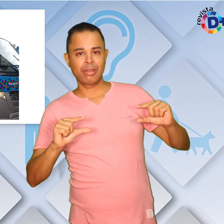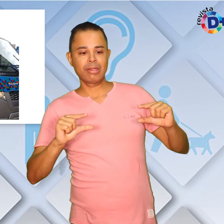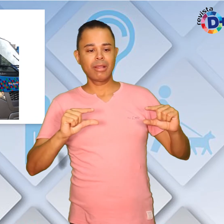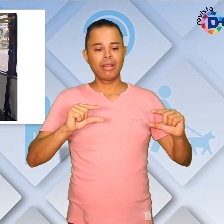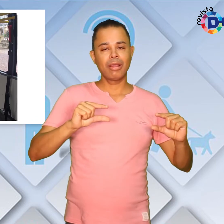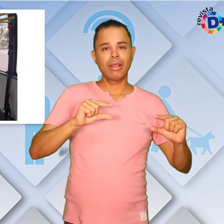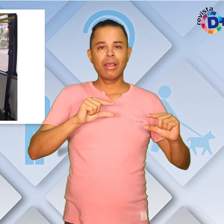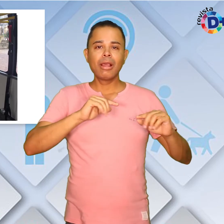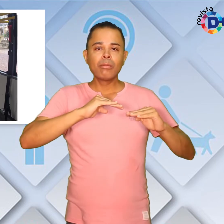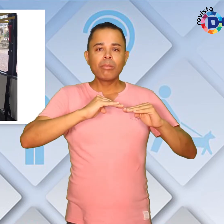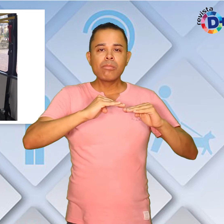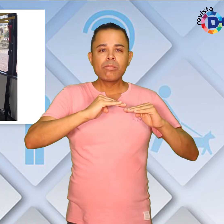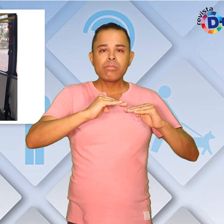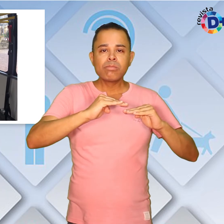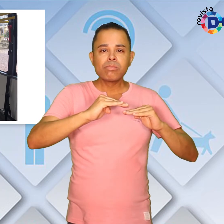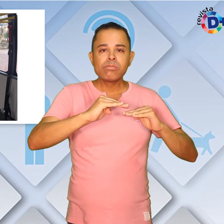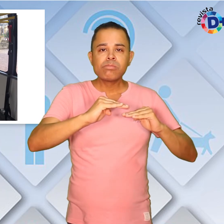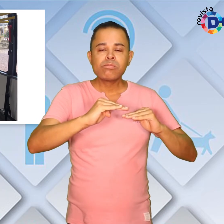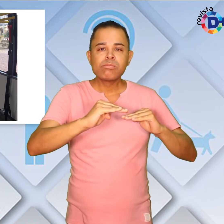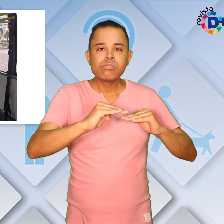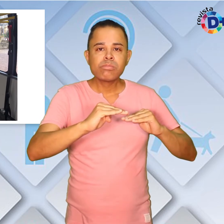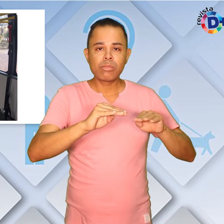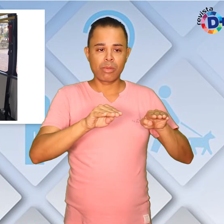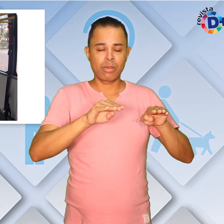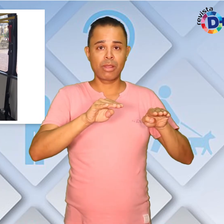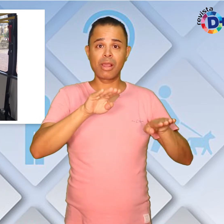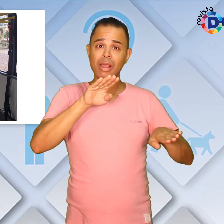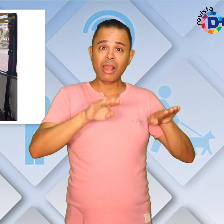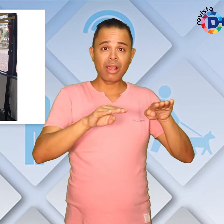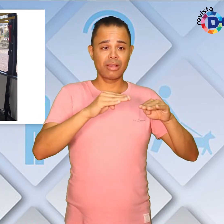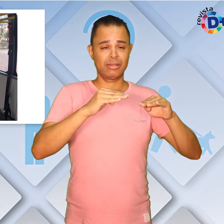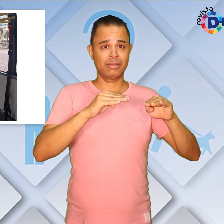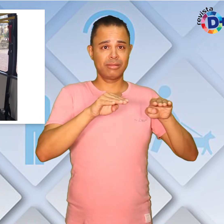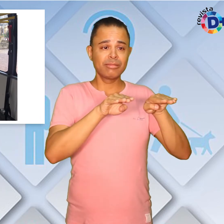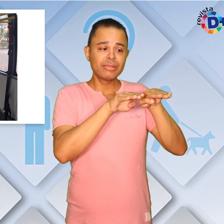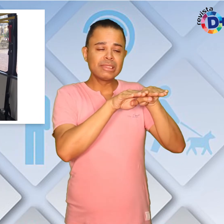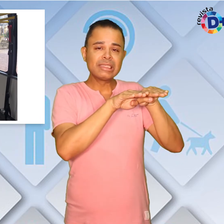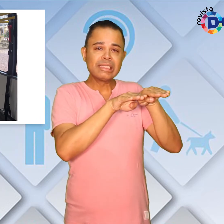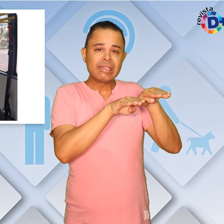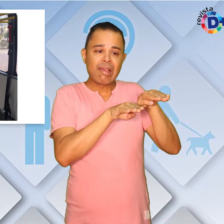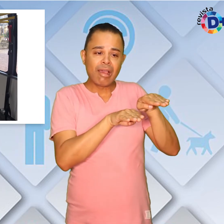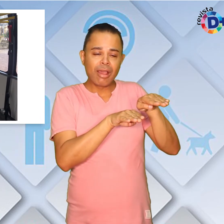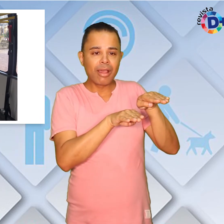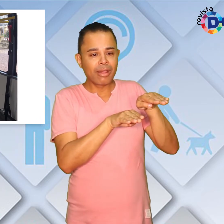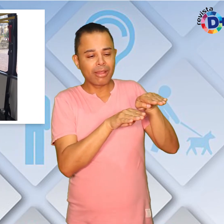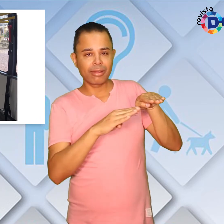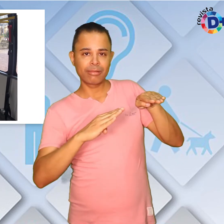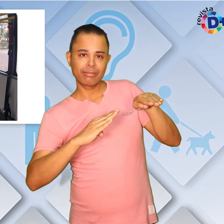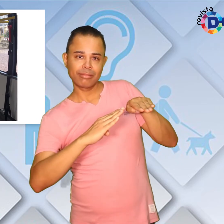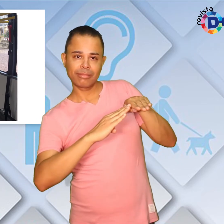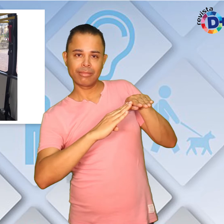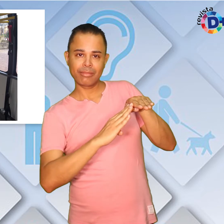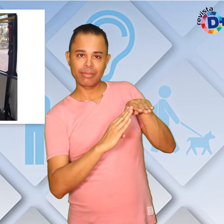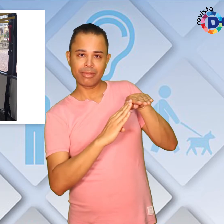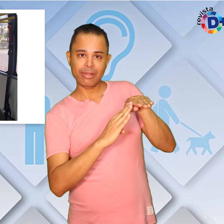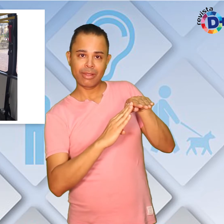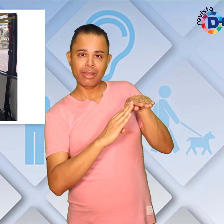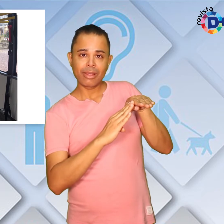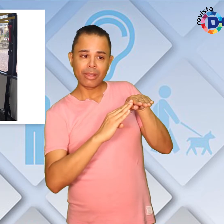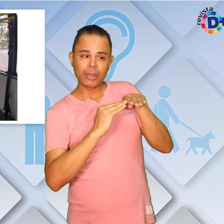o que permite o rebaixamento do veículo para facilitar o embarque e desembarque dos